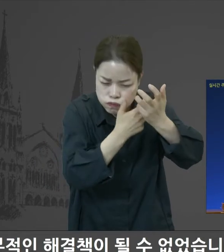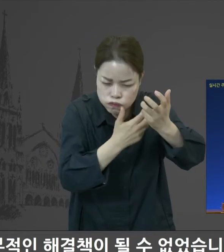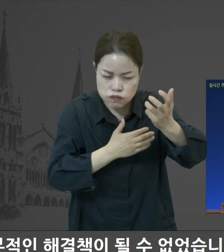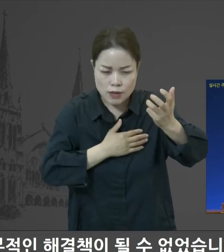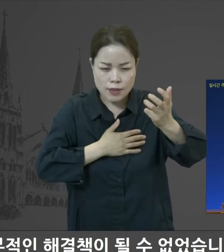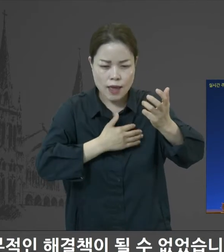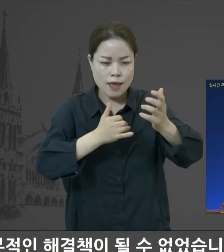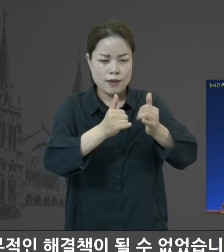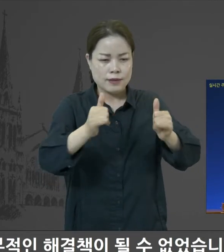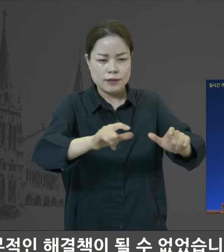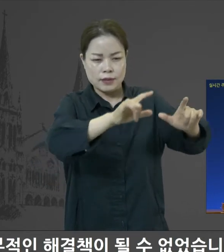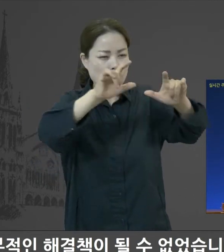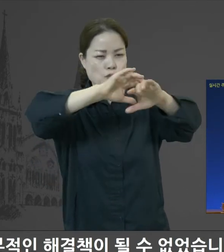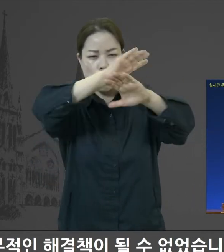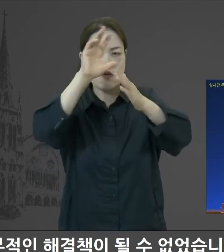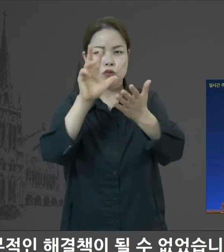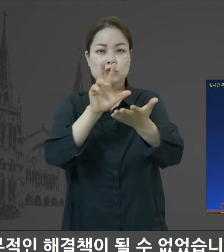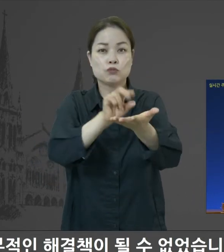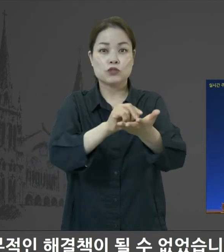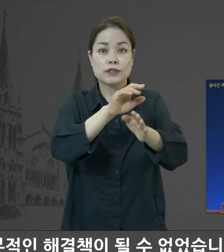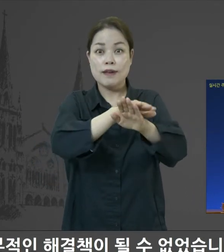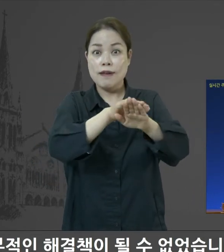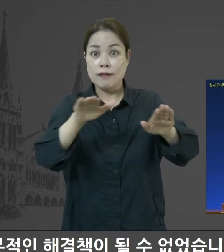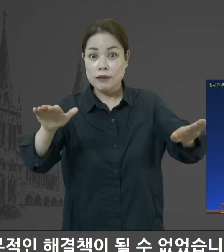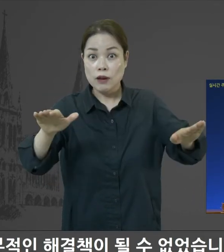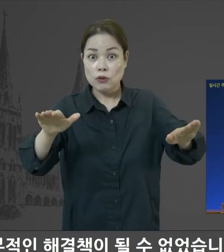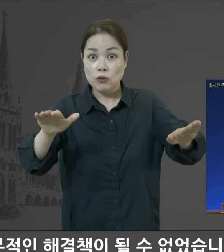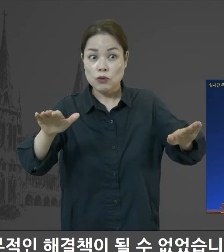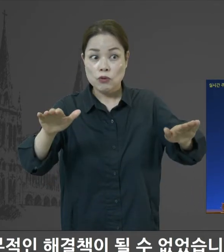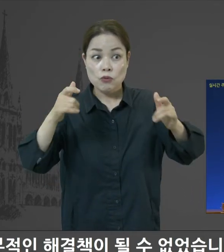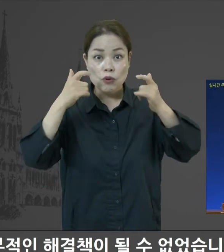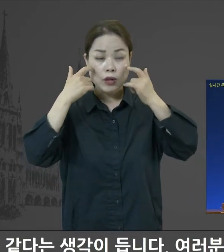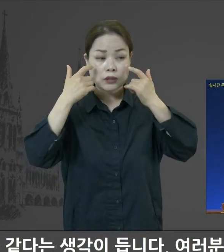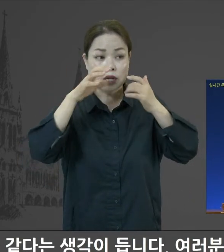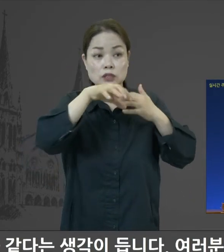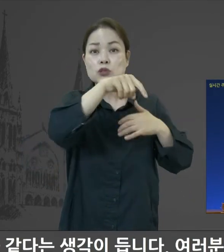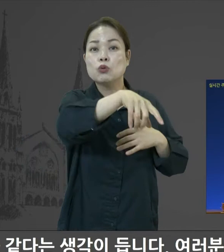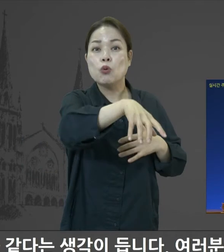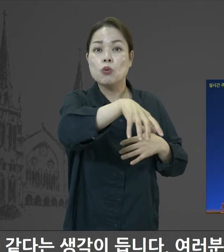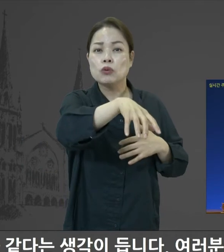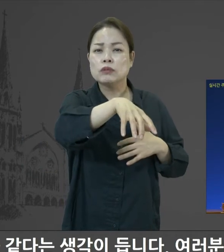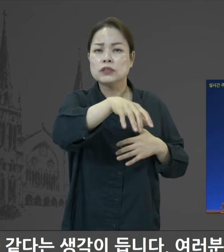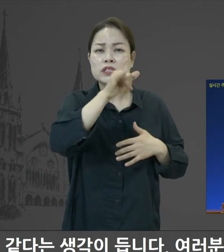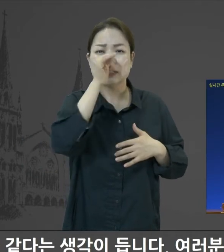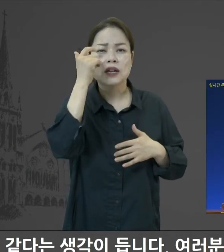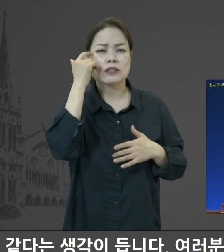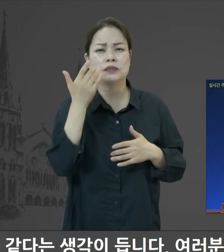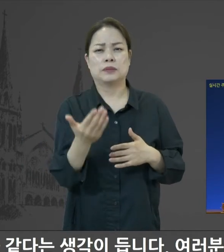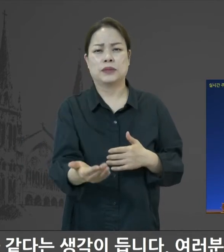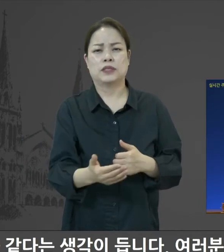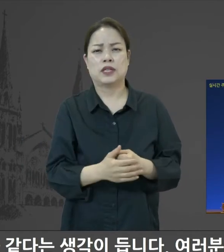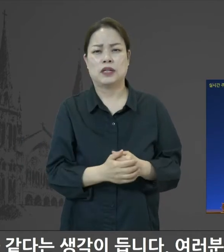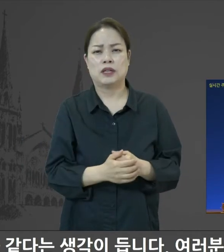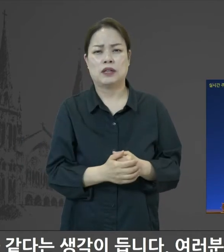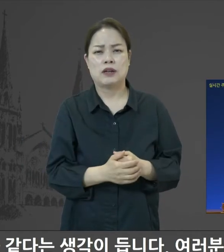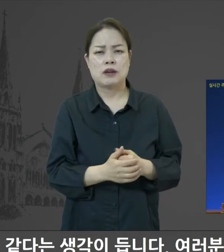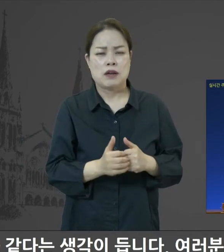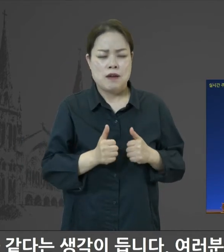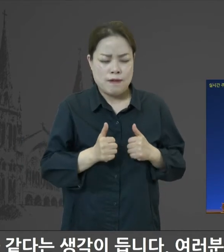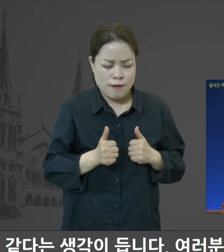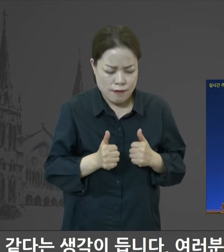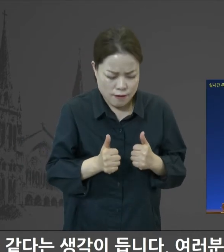모든 문제가 해결될 것 같고 행복이 보장될 것 같은 그런 곳 말입니다. 최선을 다해 늘 도달하기